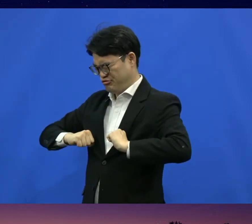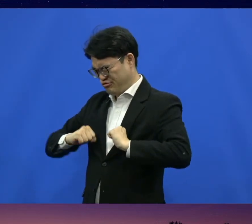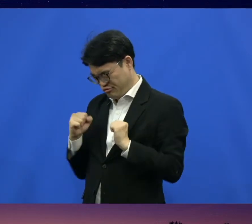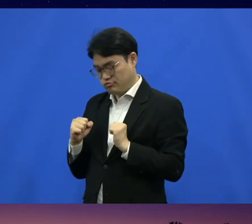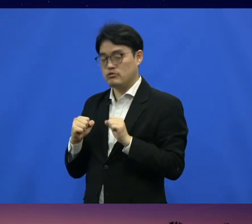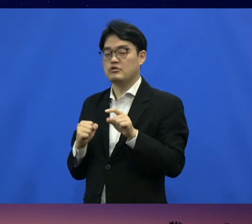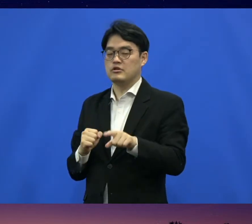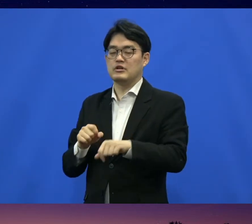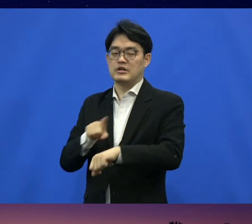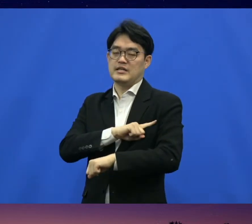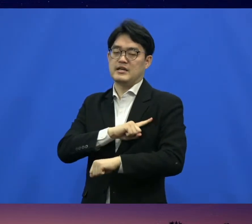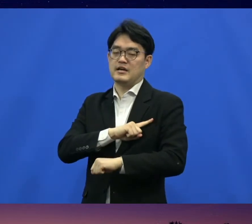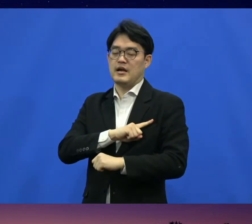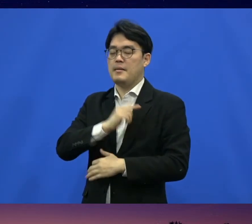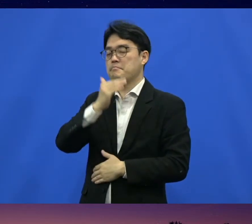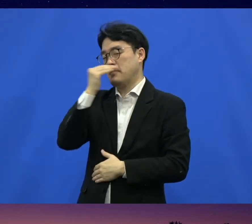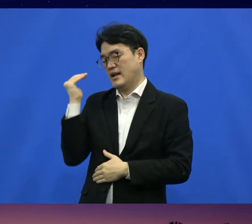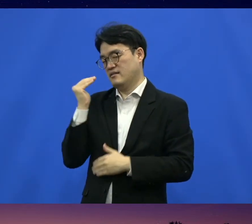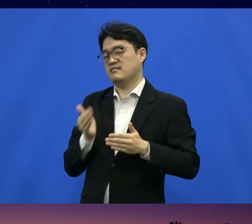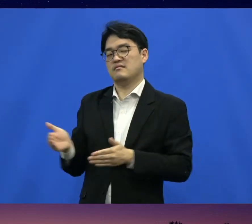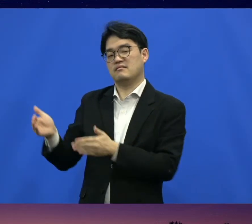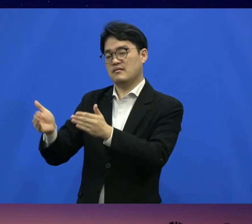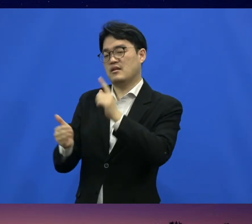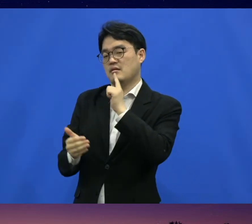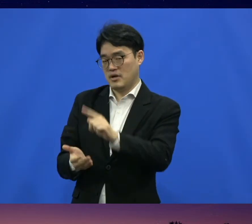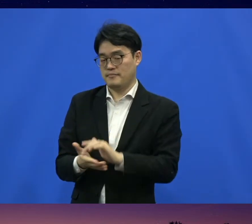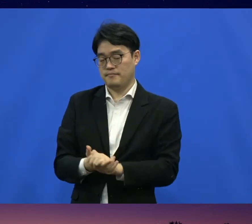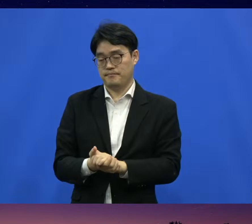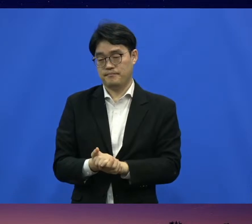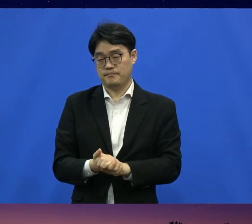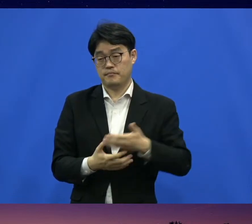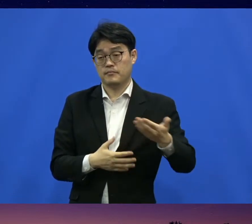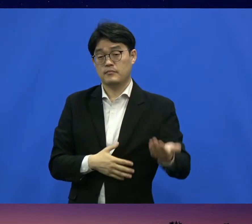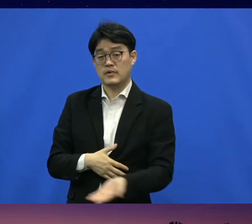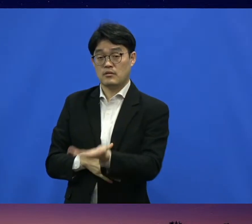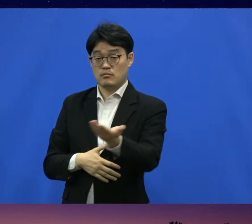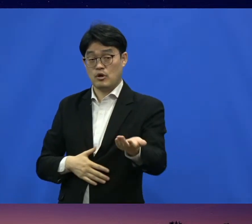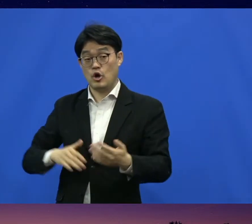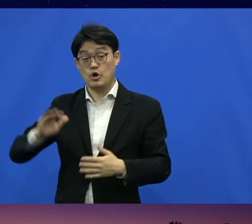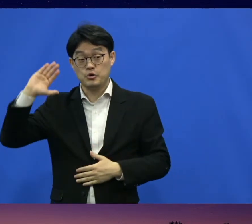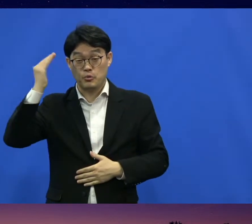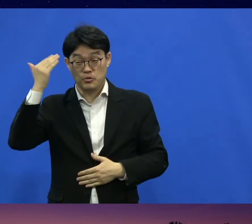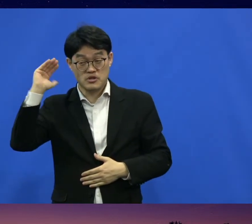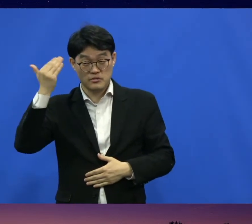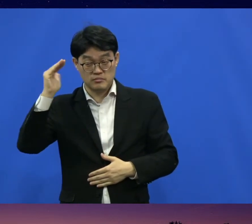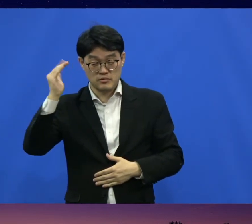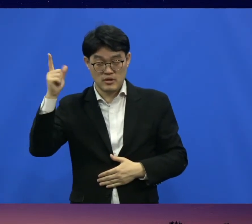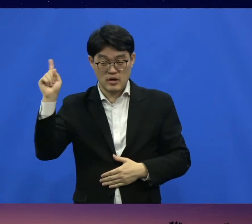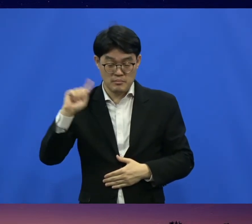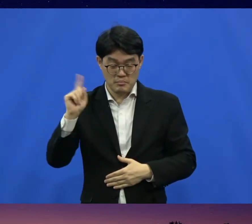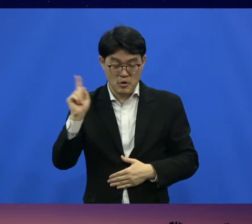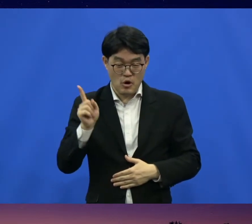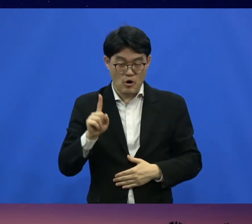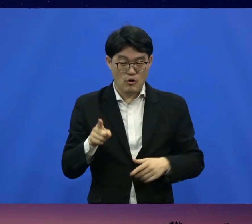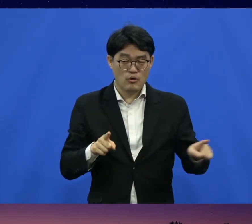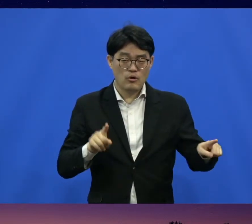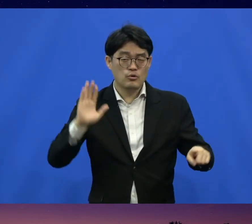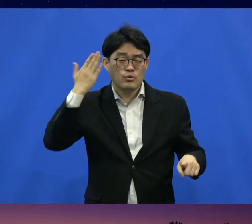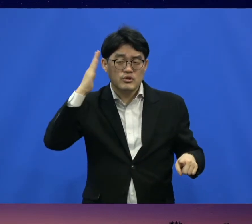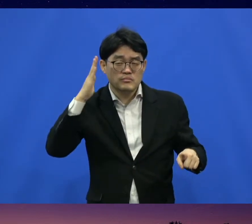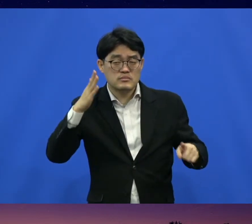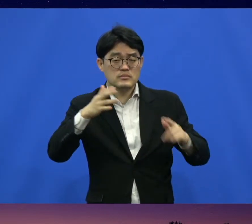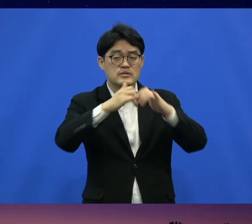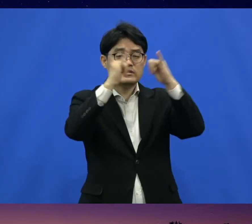여러분, 오늘날 우리는 첨단의 시대를 살고 있습니다. 효율성을 얼마나 강조하는지 몰라요. 효율. 빠르면 좋은 거죠.